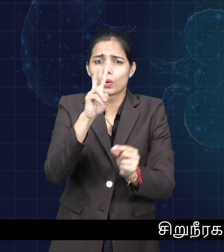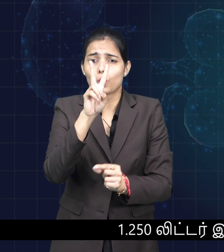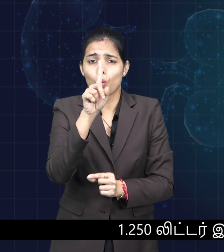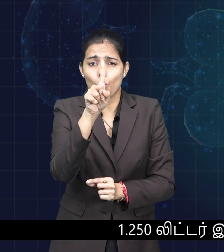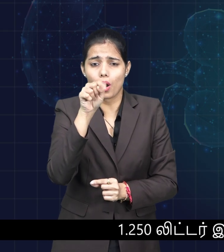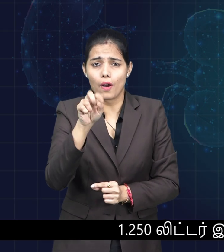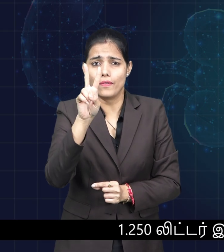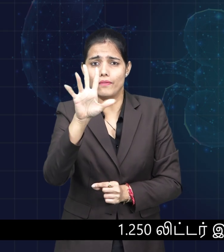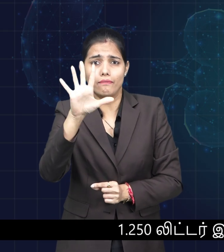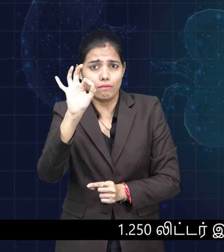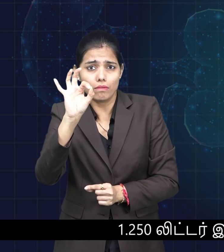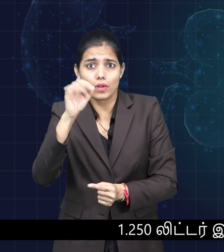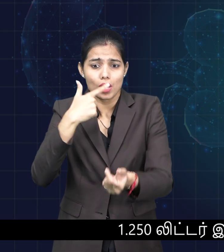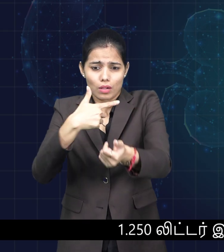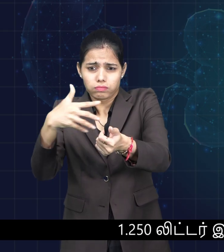சுமார்